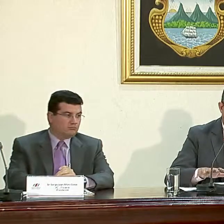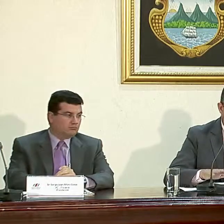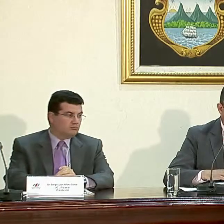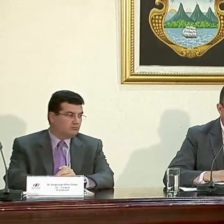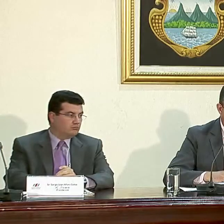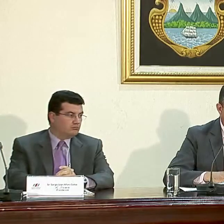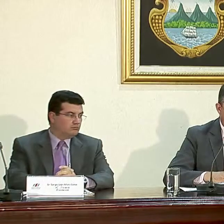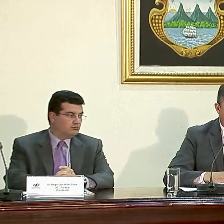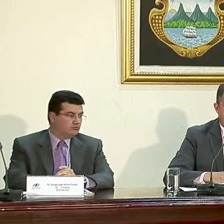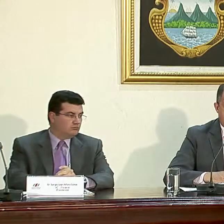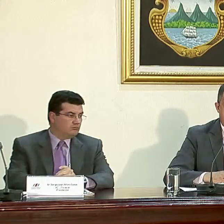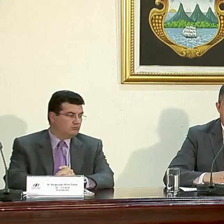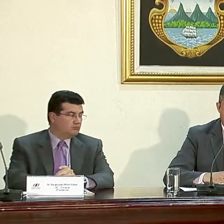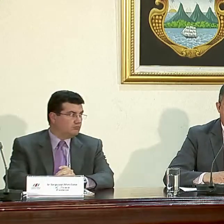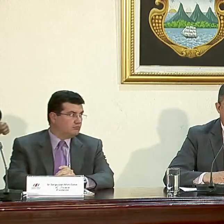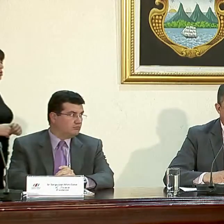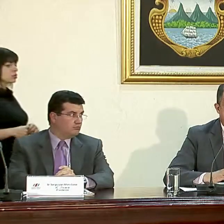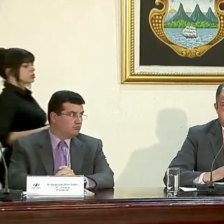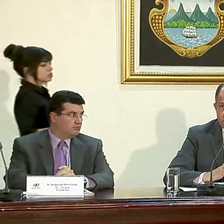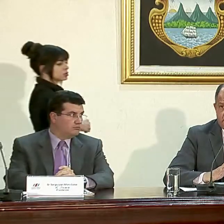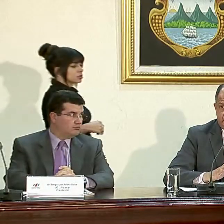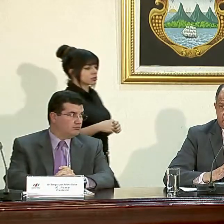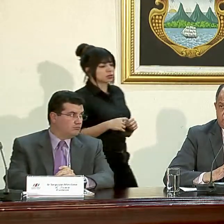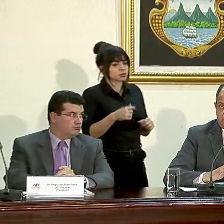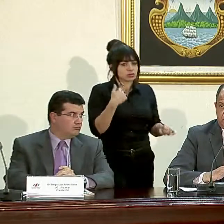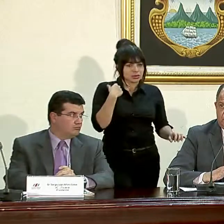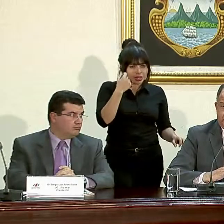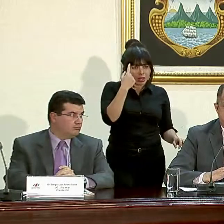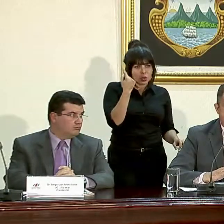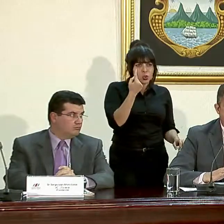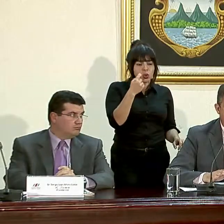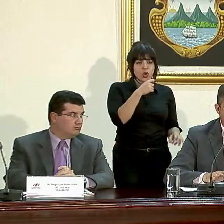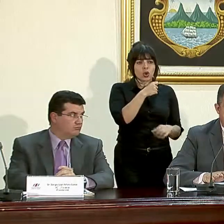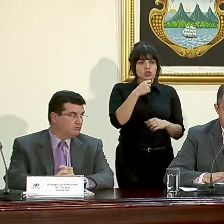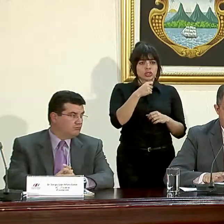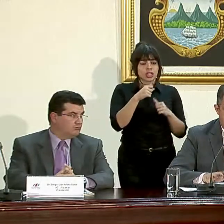Mire, entiendo que el único concierto que continúa